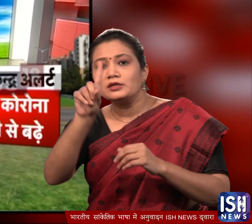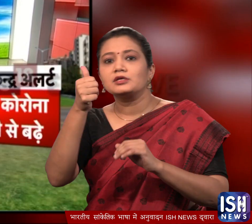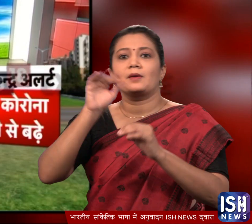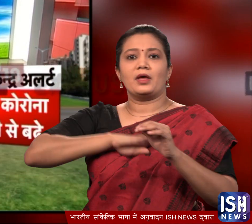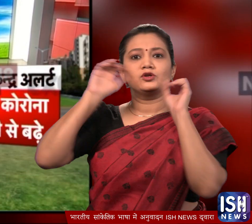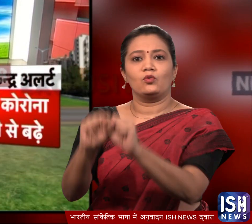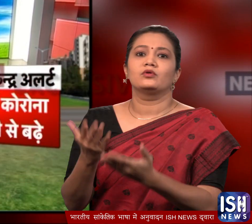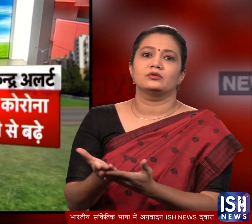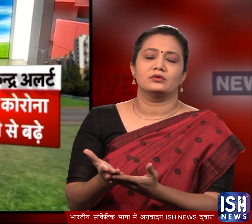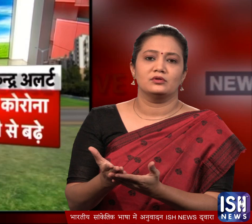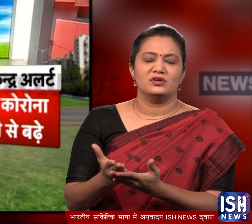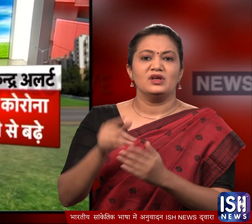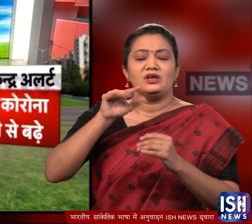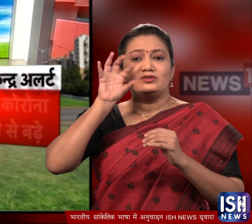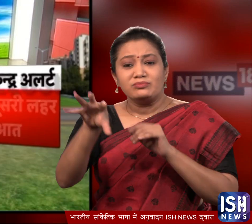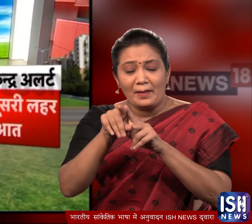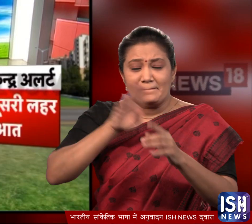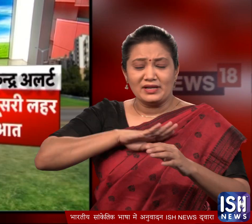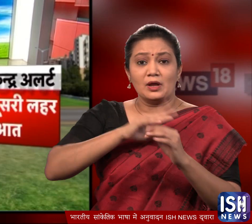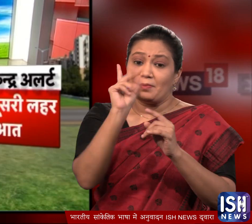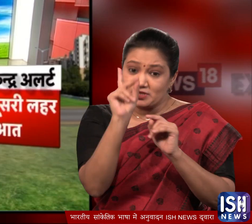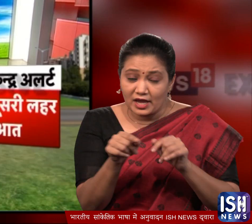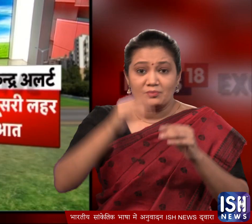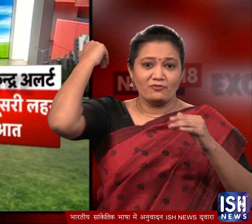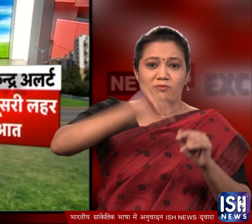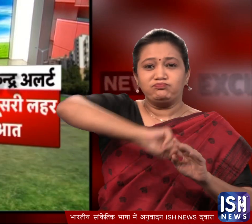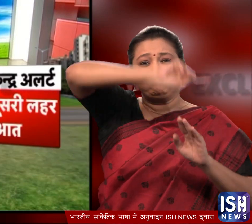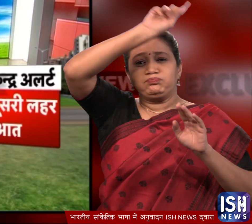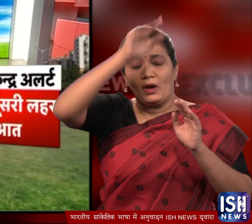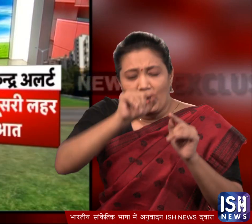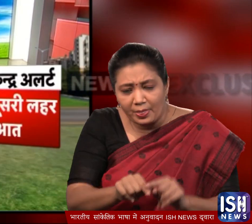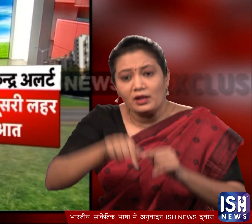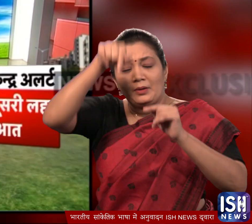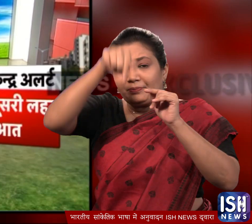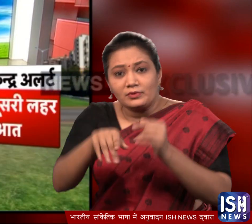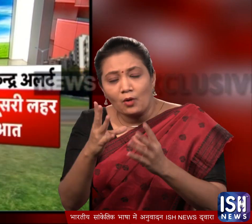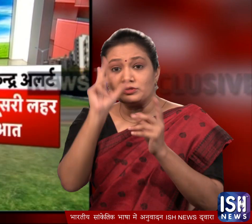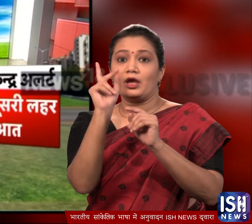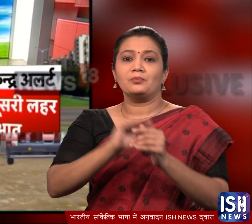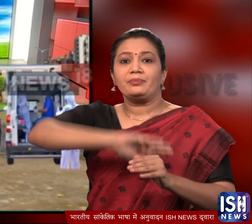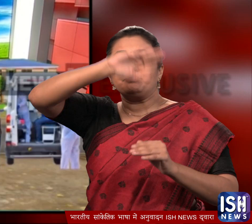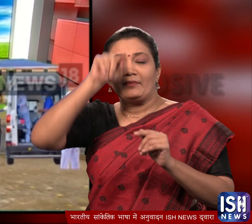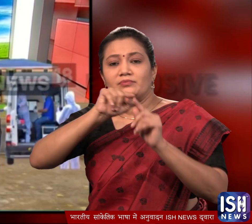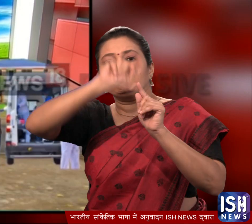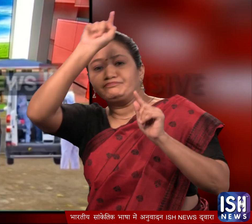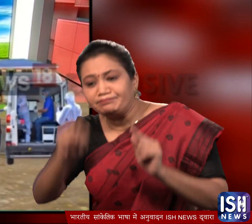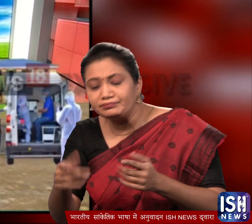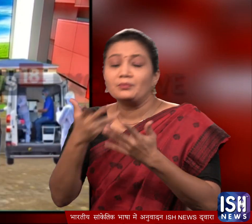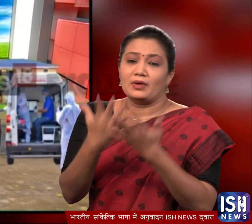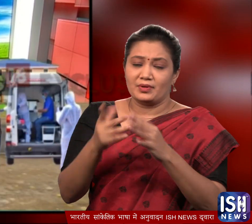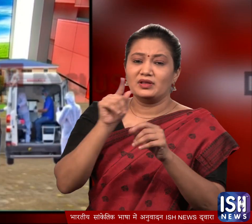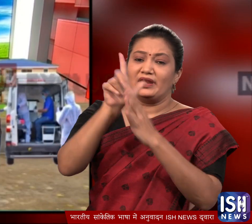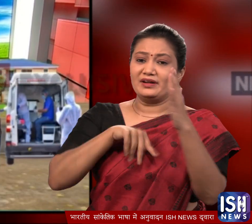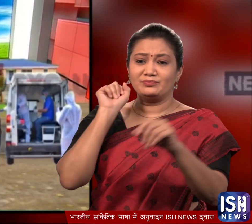जिले अकेले महाराष्ट्र से, जिस वजह से राज्य में कोरोना की दूसरी लहर की शुरुआत होने की बात कही जा रही है। ऐसे में राजेश भूषण ने चिट्ठी में